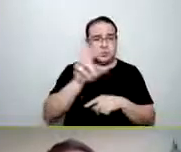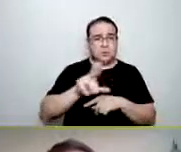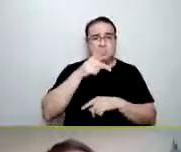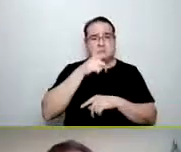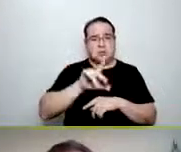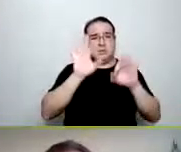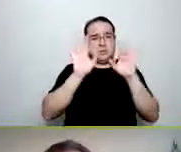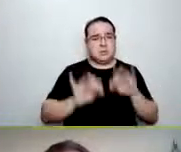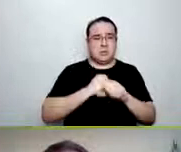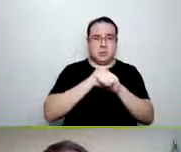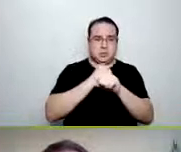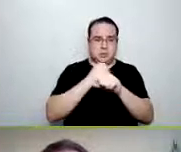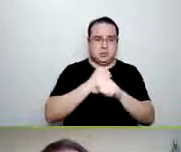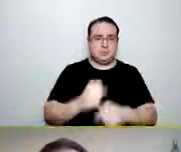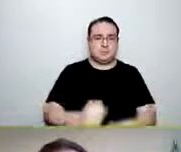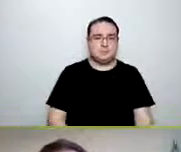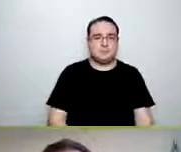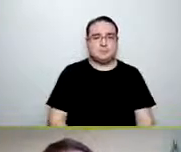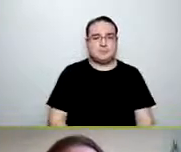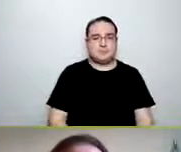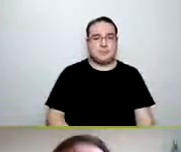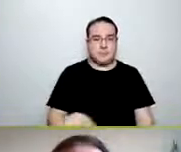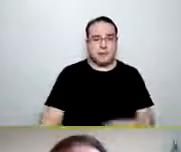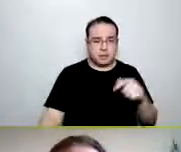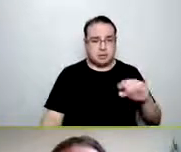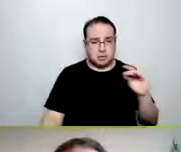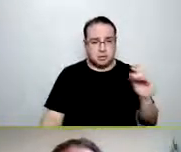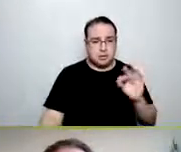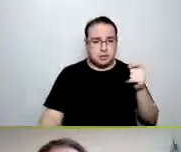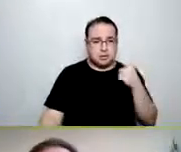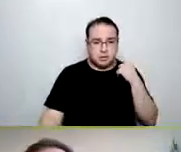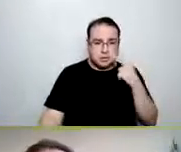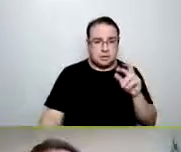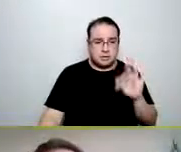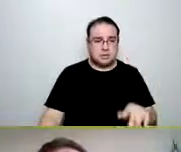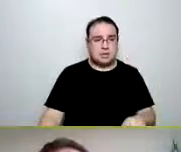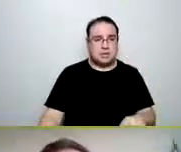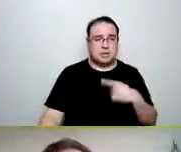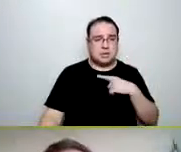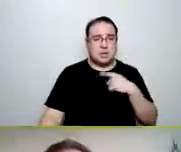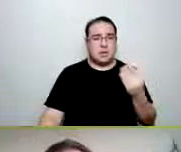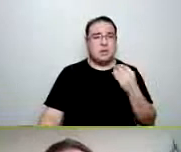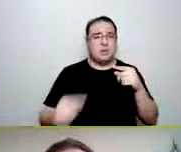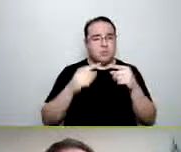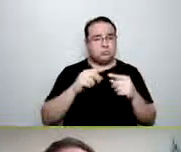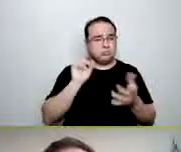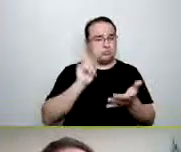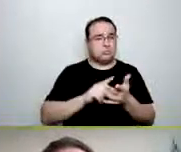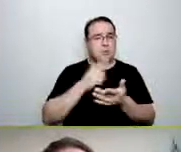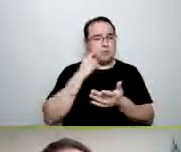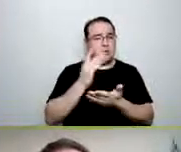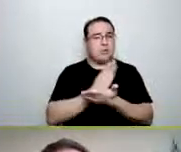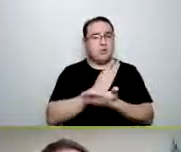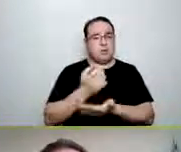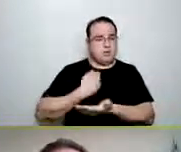por muitos anos. No Brasil, a situação, de fato, é exatamente essa, né? Se a gente vê o número